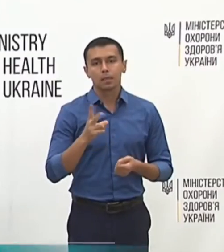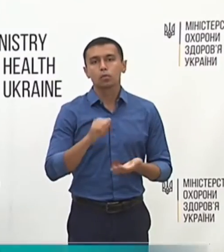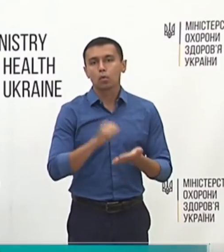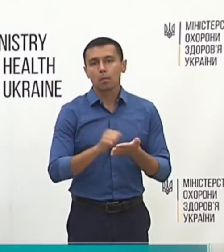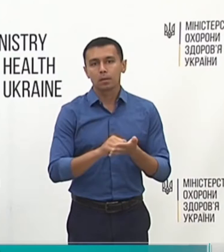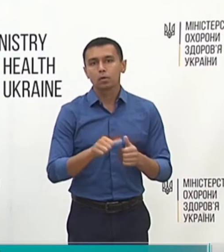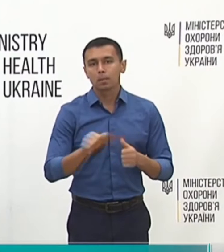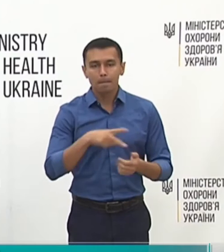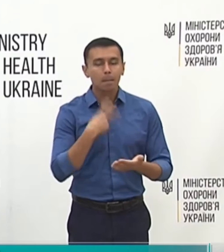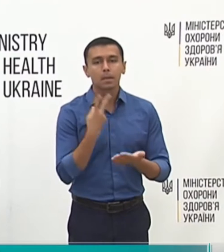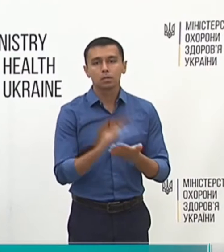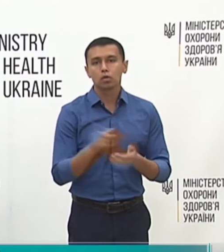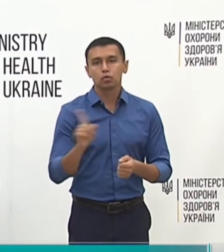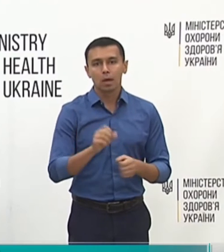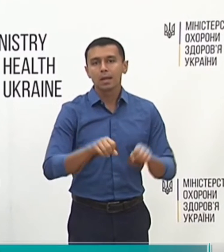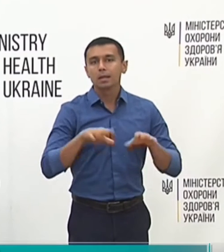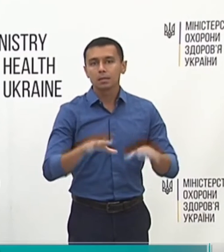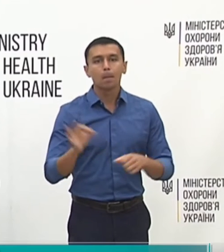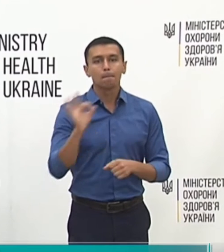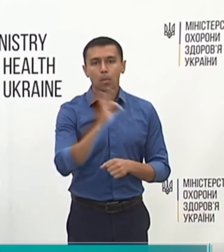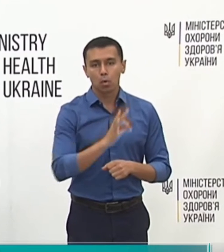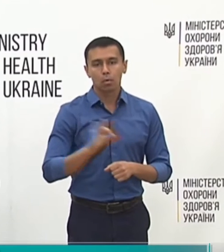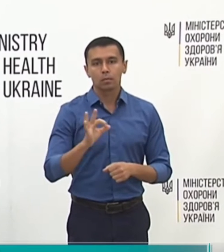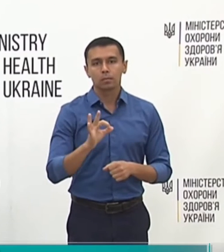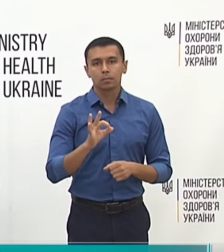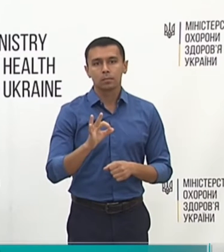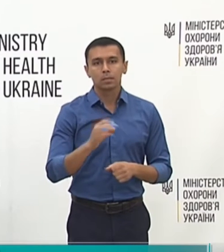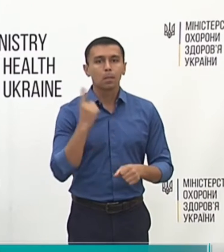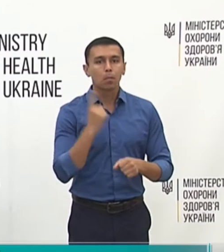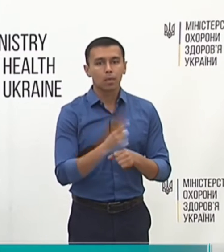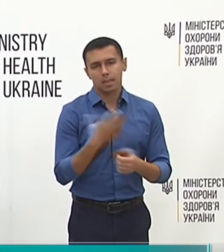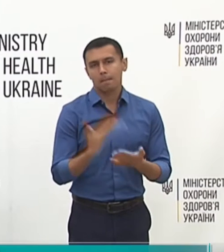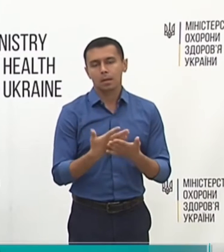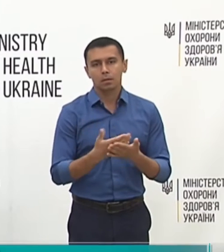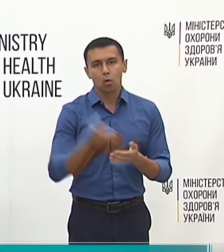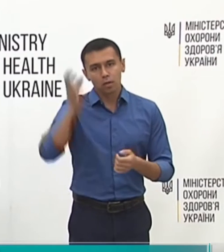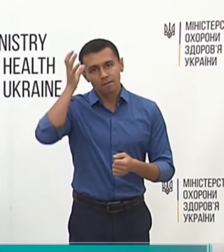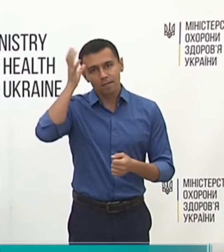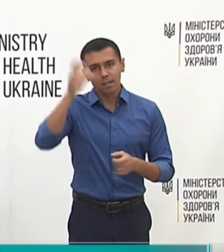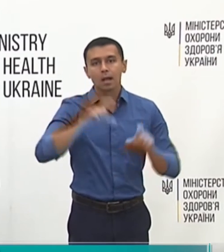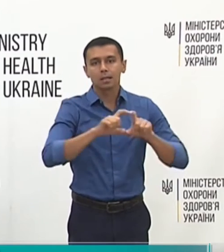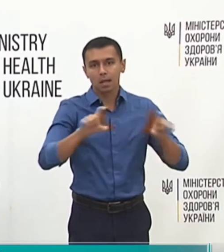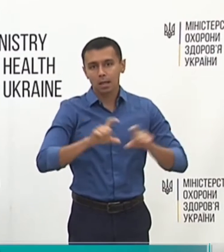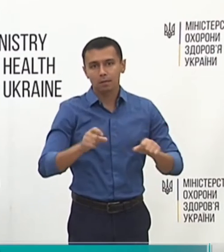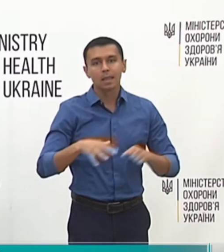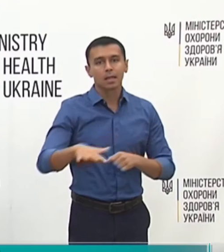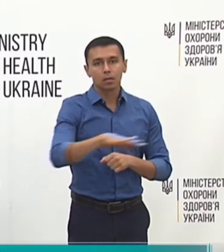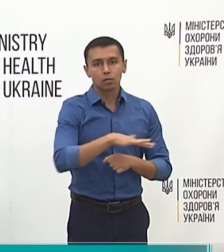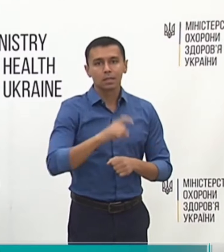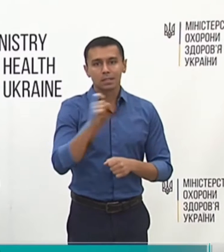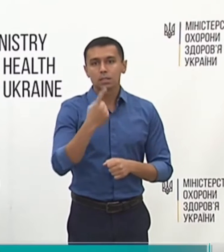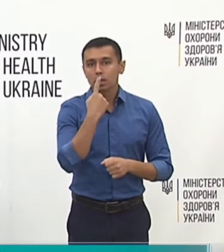Документ, зокрема, передбачає, що рішення про заборону, наприклад, освітніх закладів на територіях